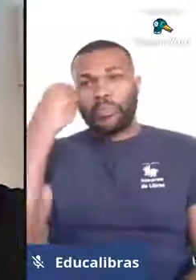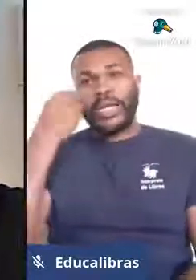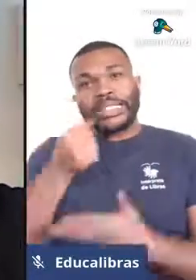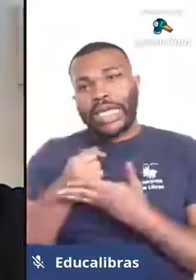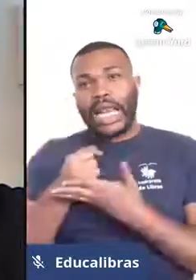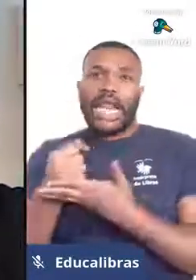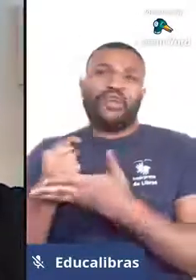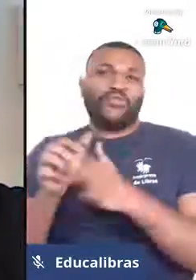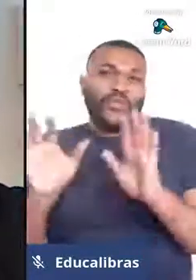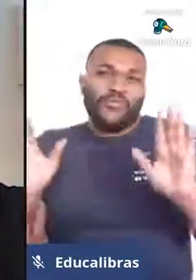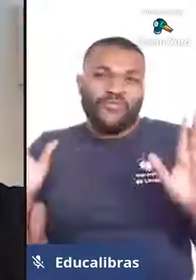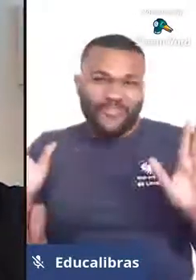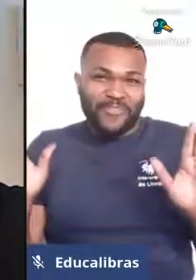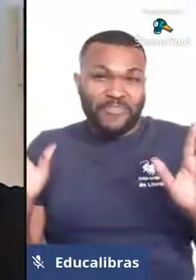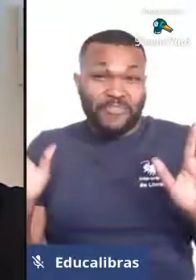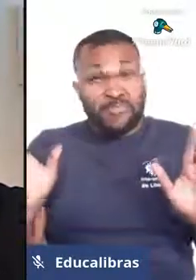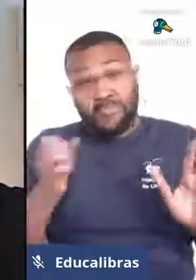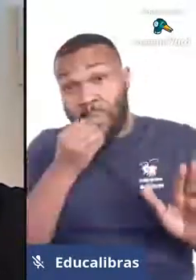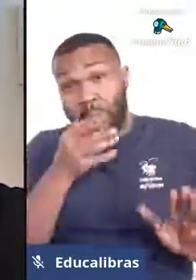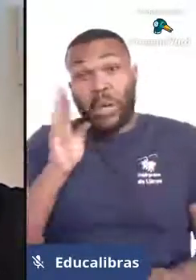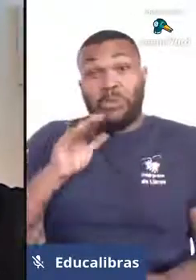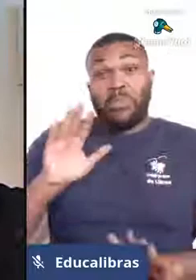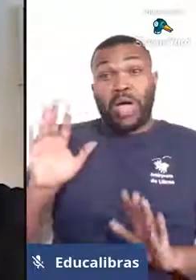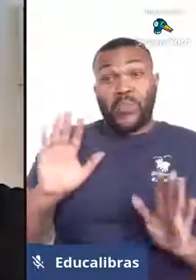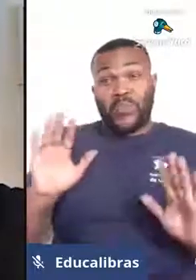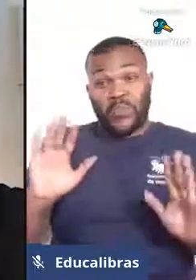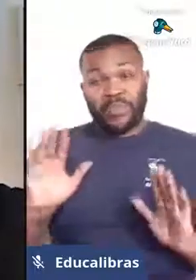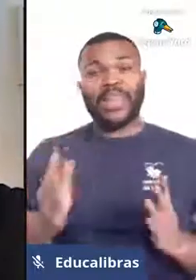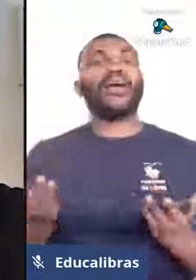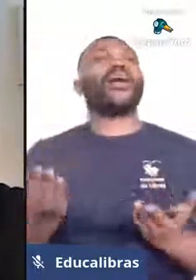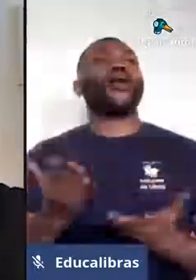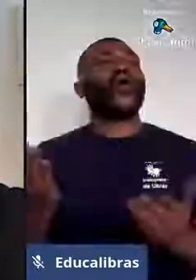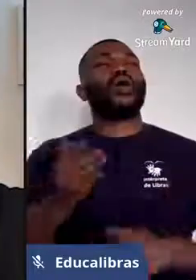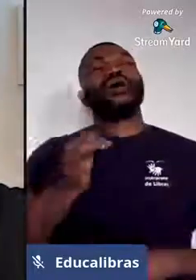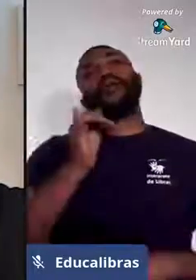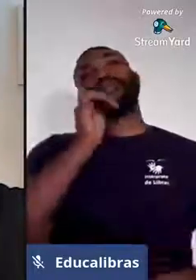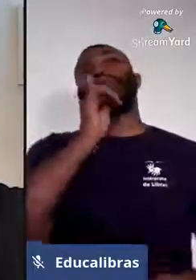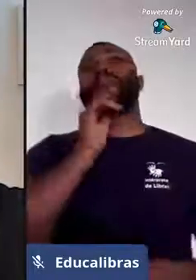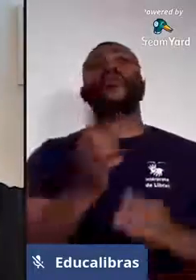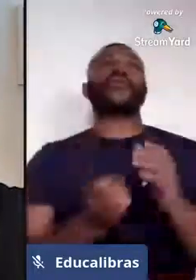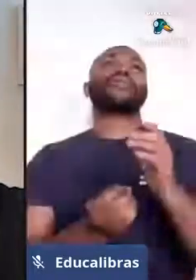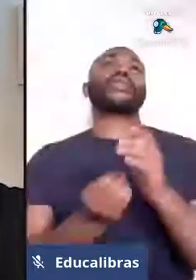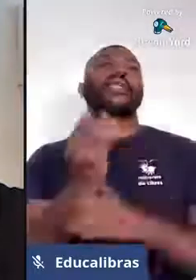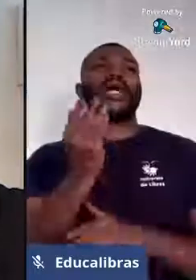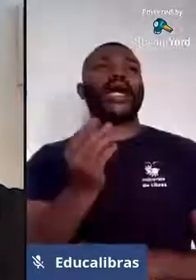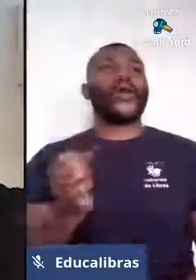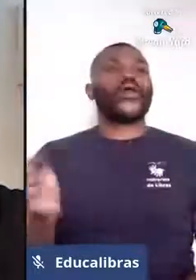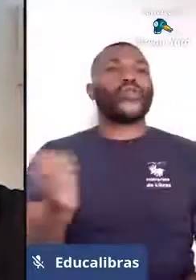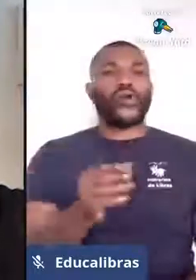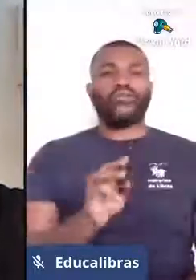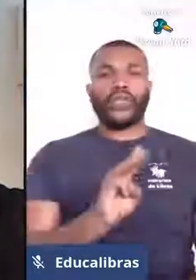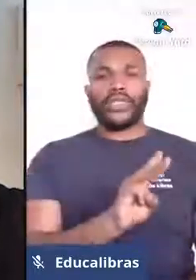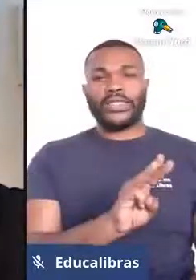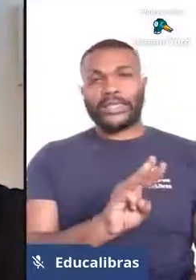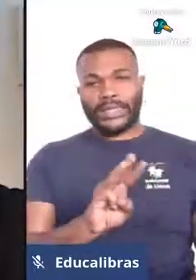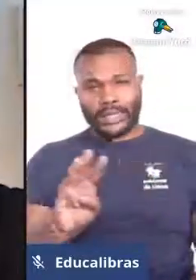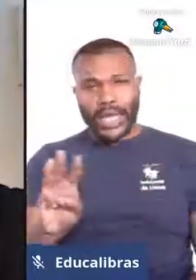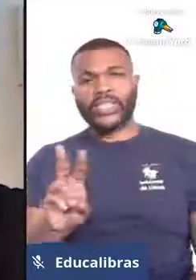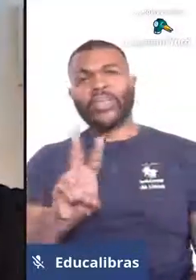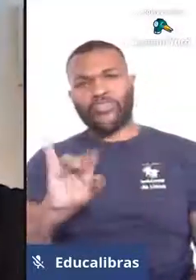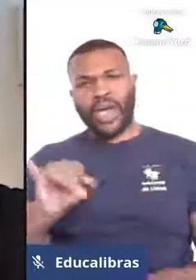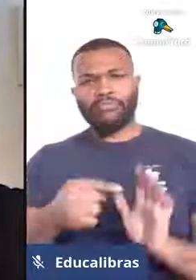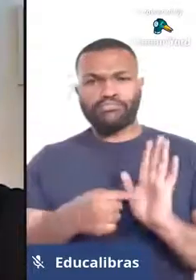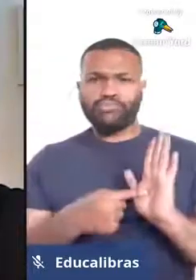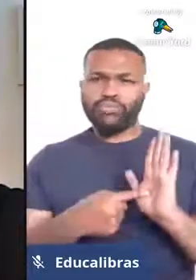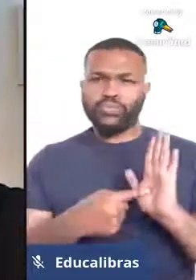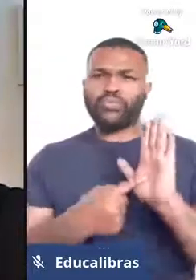Então, um exemplo, por exemplo, a gente está criando um novo site, então, que vai ser lançado daqui a